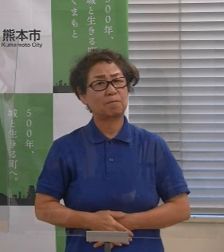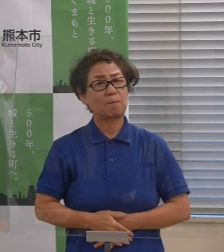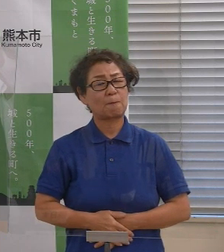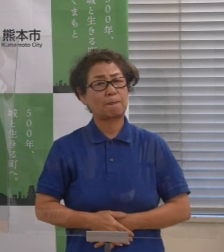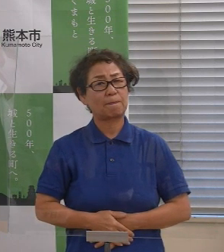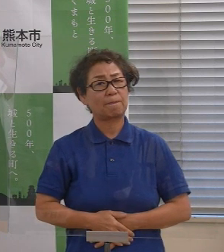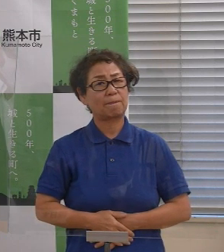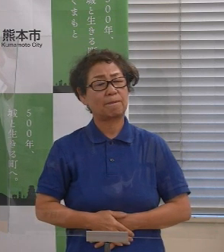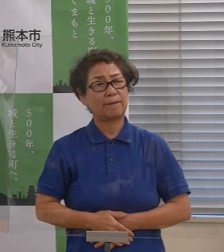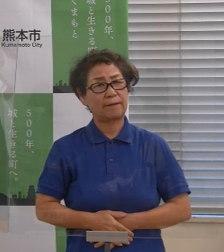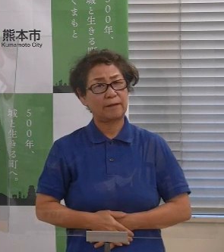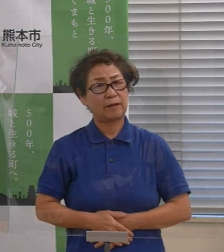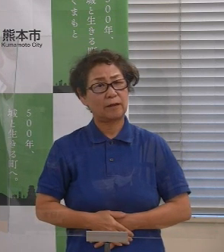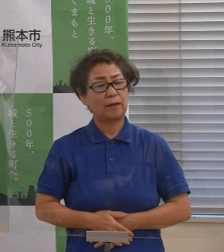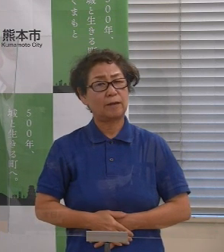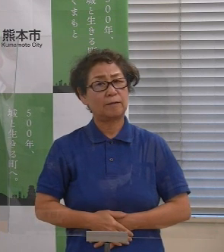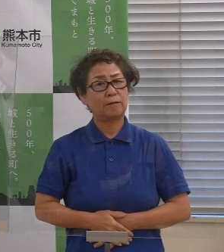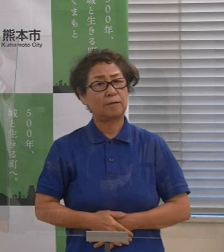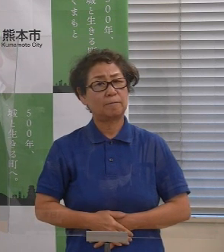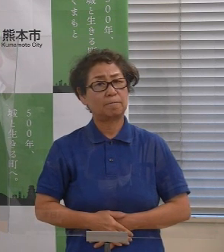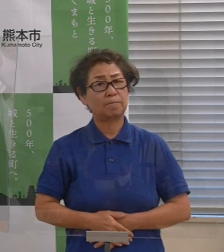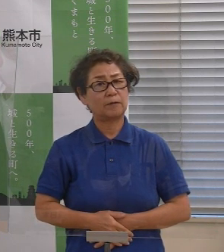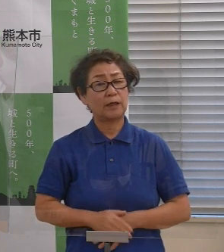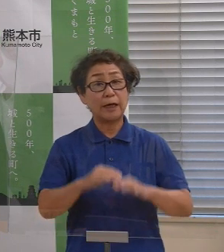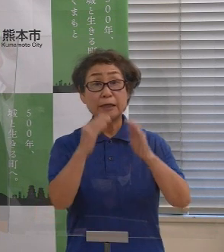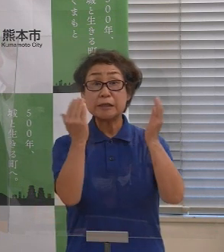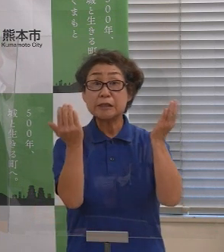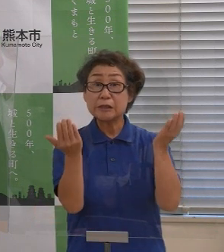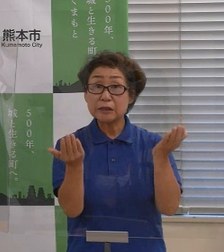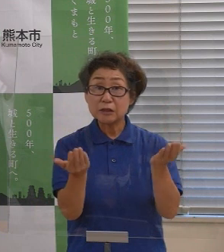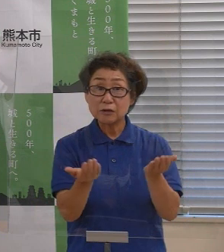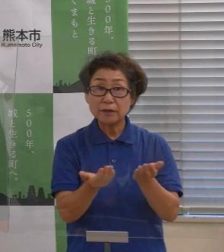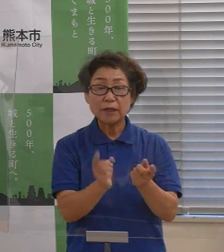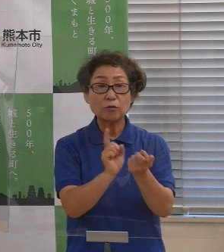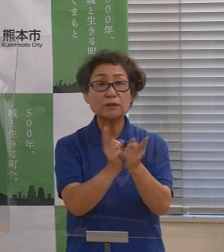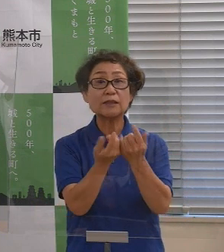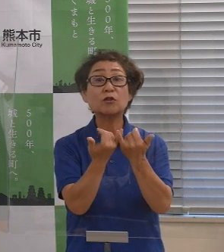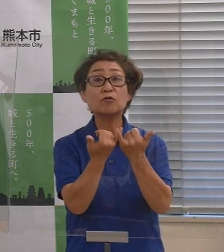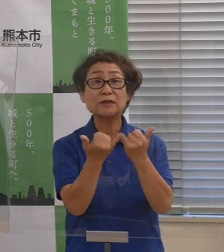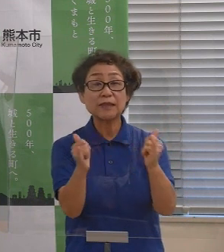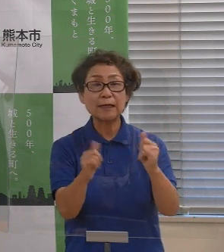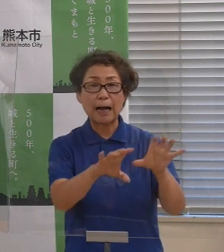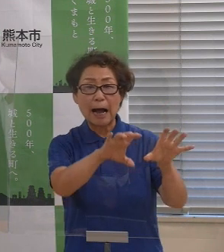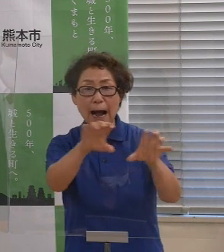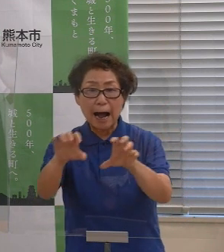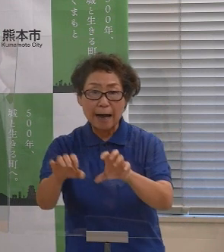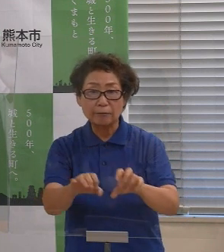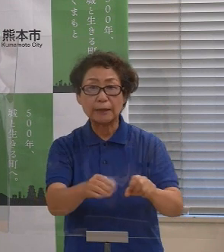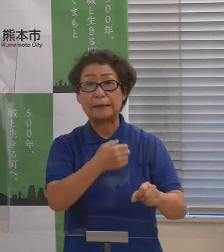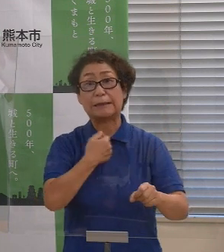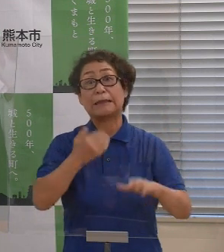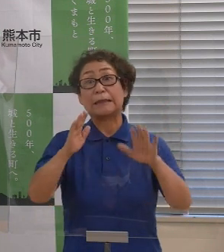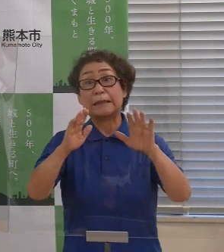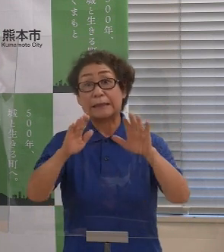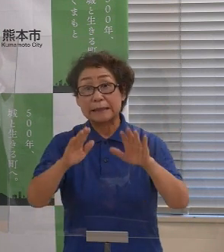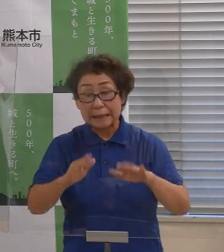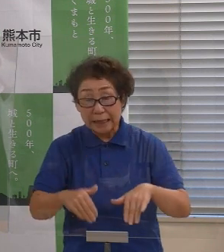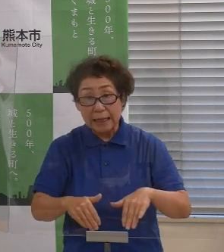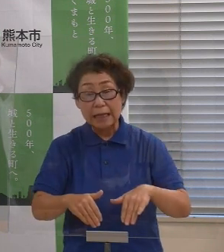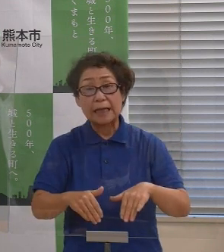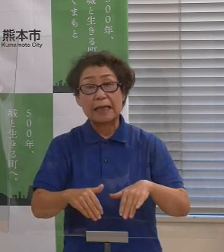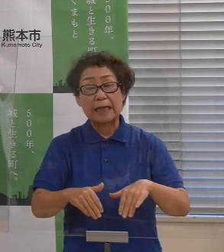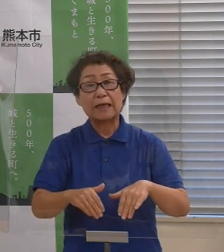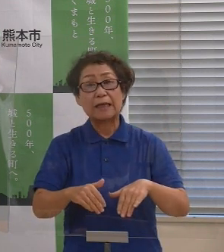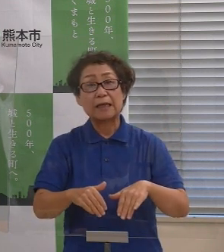というのは結局その全ての接触者が把握をできて、そ